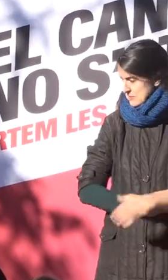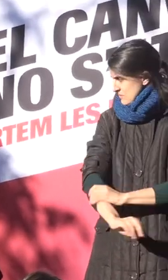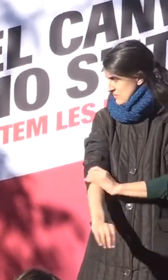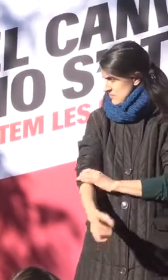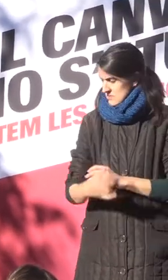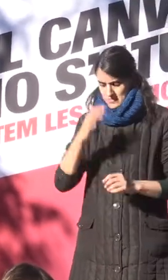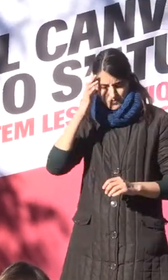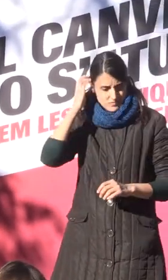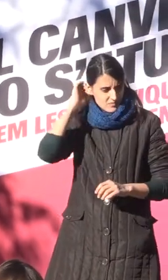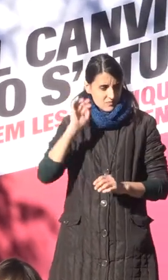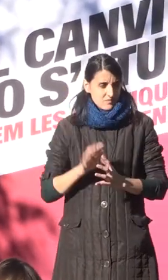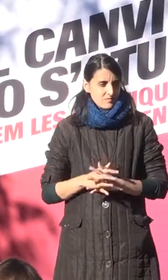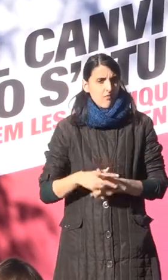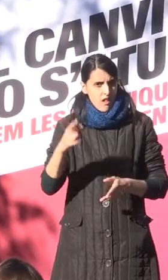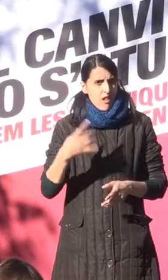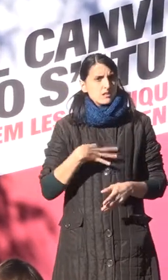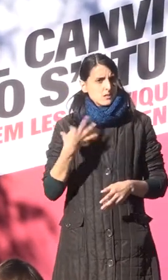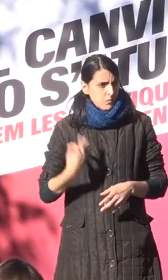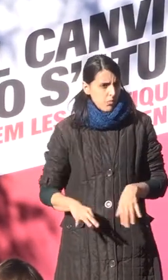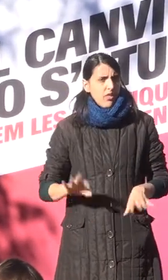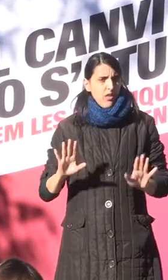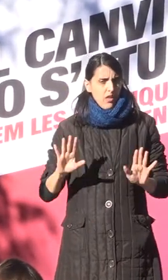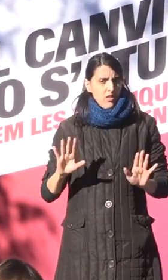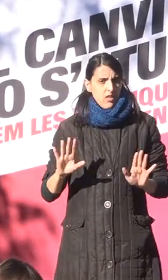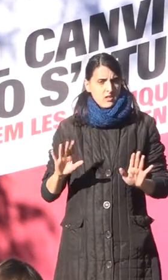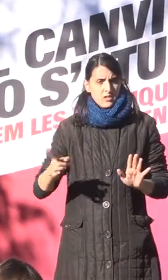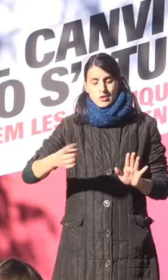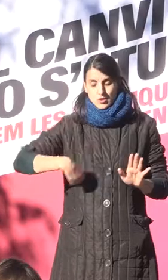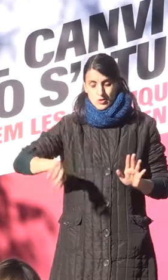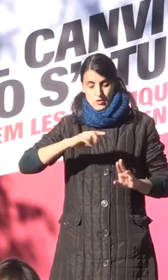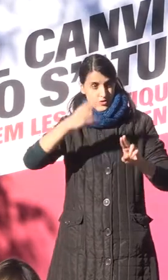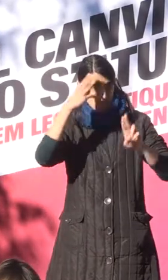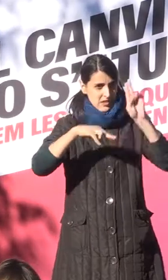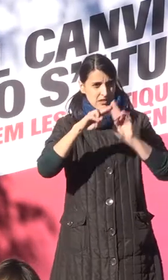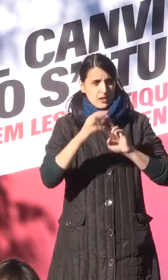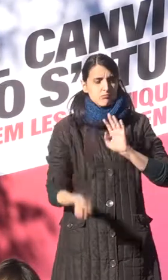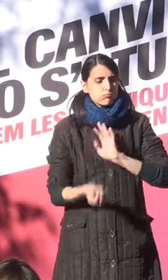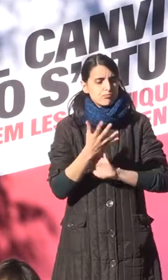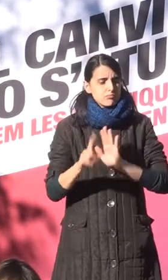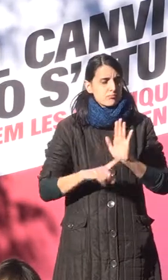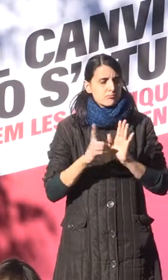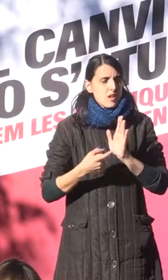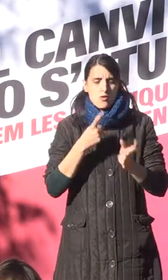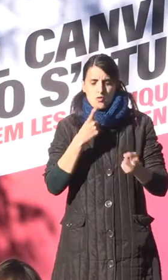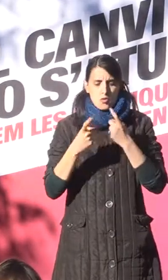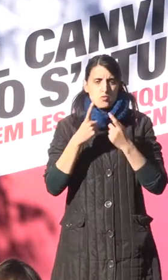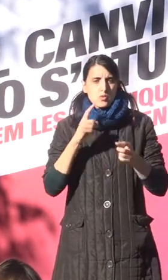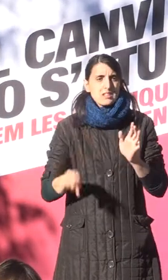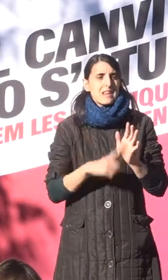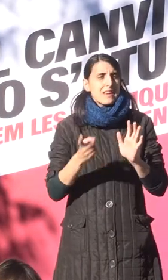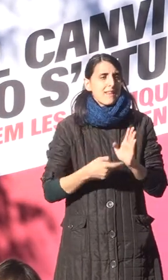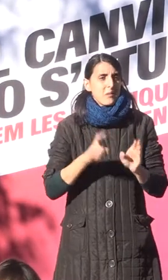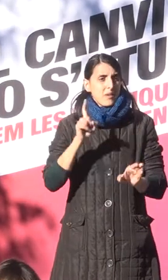pero es que hay mecanismos porque si se pueden hacer cosas o sea si nosotros desde la finalidad se impulsa una ley de consulta es una ley de participación ahí pones tú las